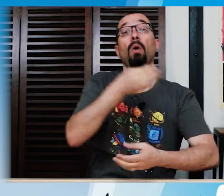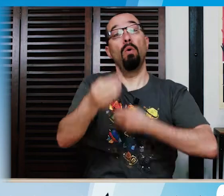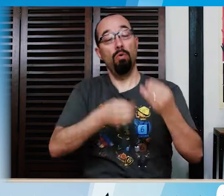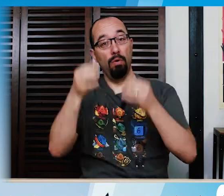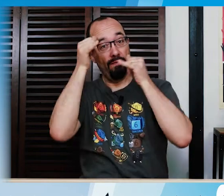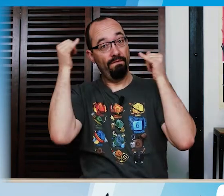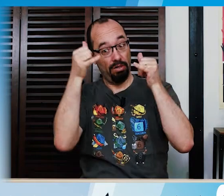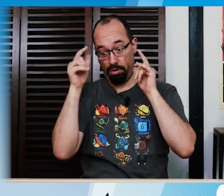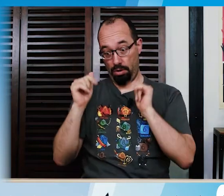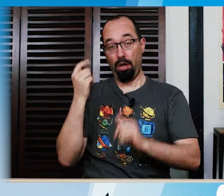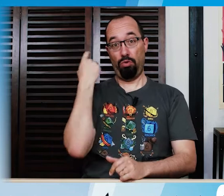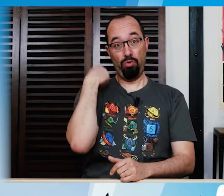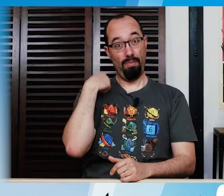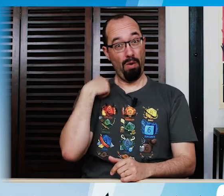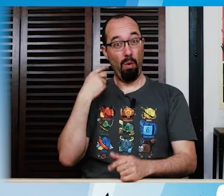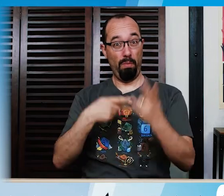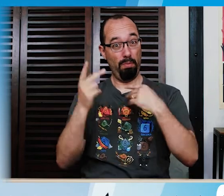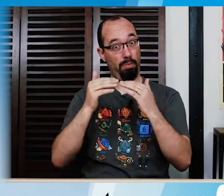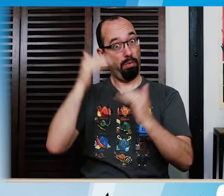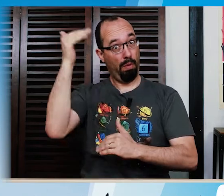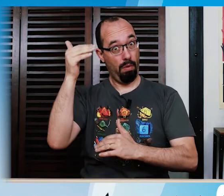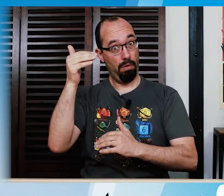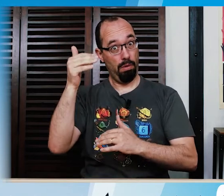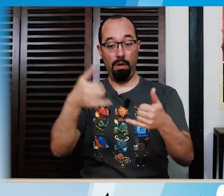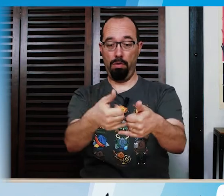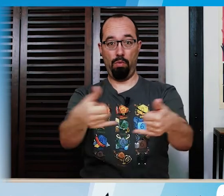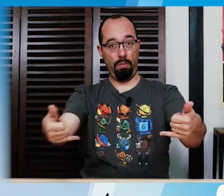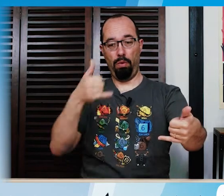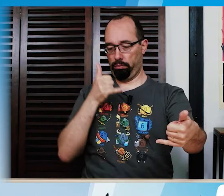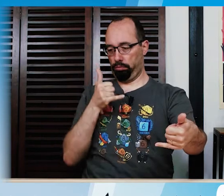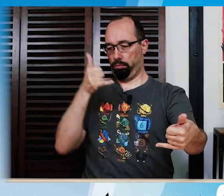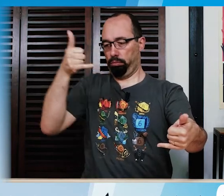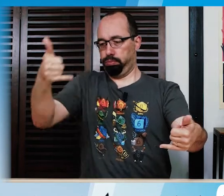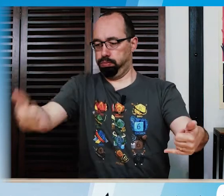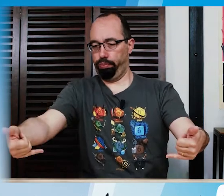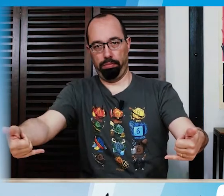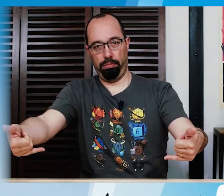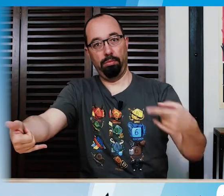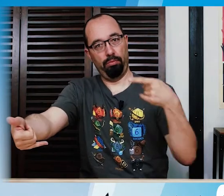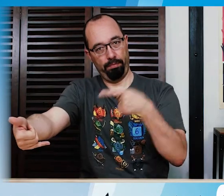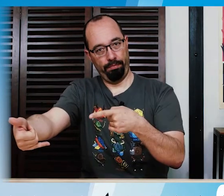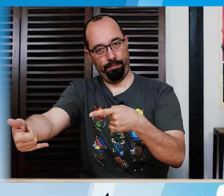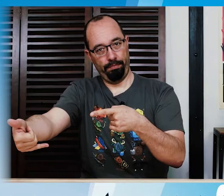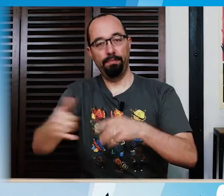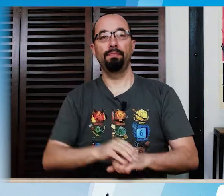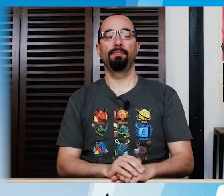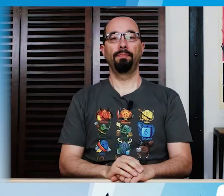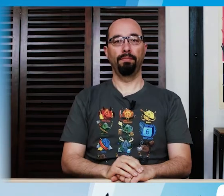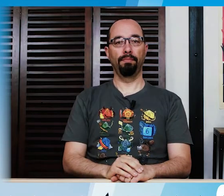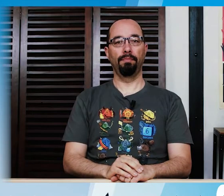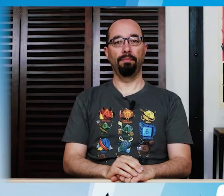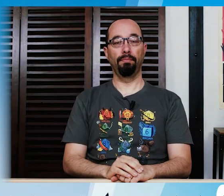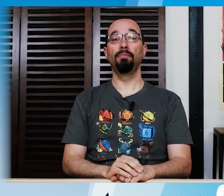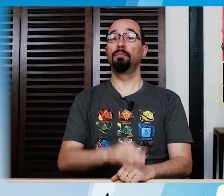gauche du troupeau, soit un numéro plus grand que toutes les vaches du troupeau, dans ce cas elle est ajoutée à